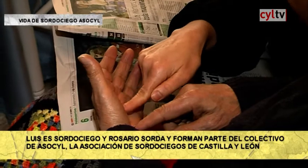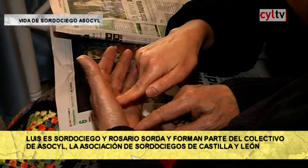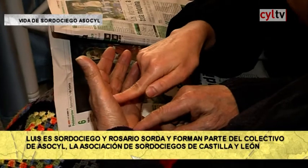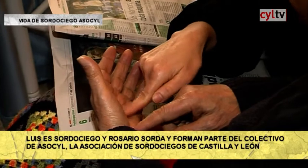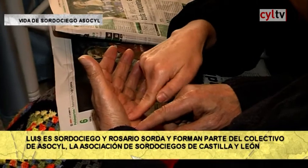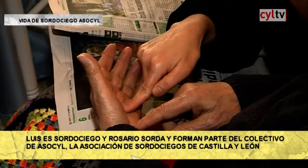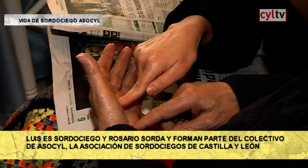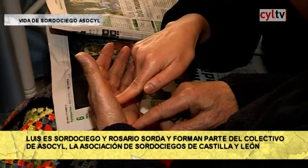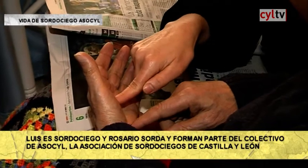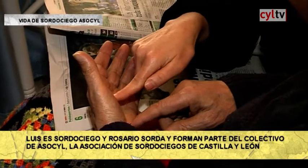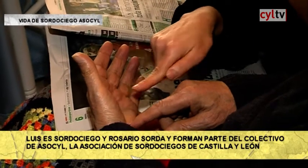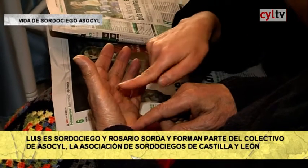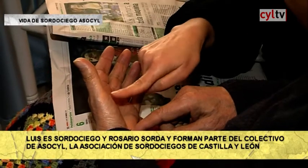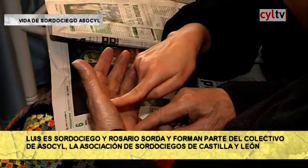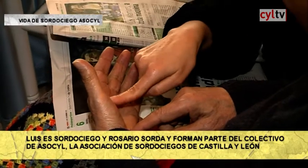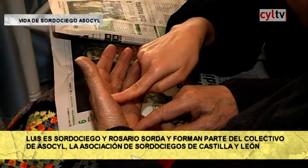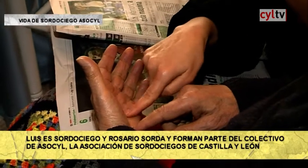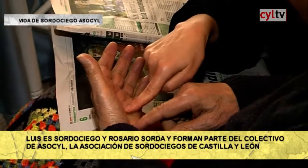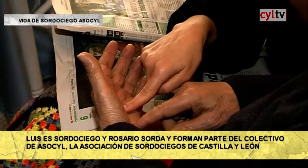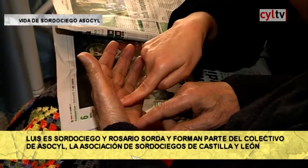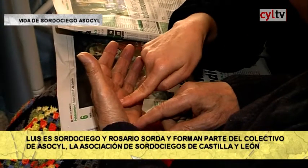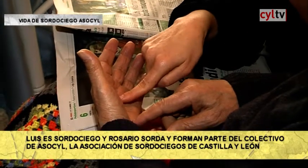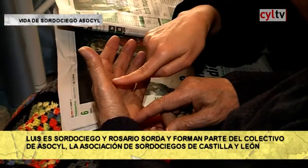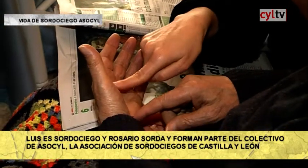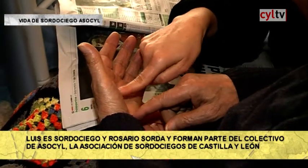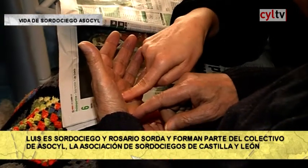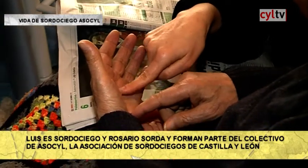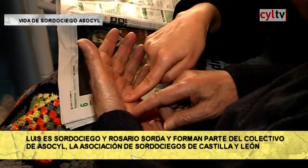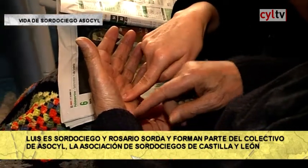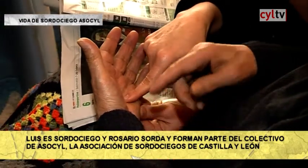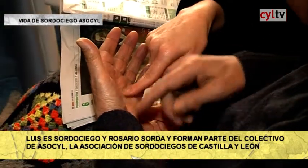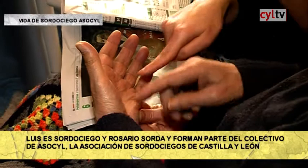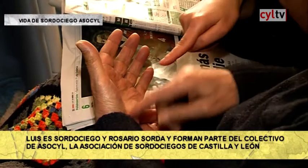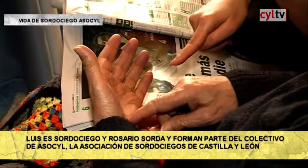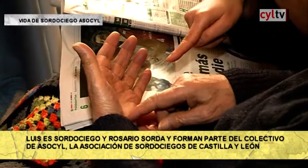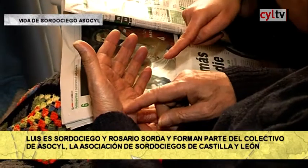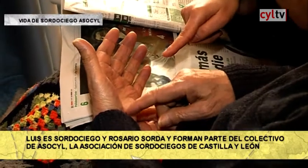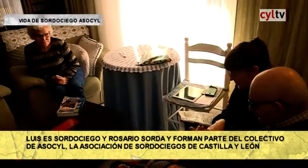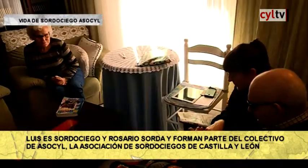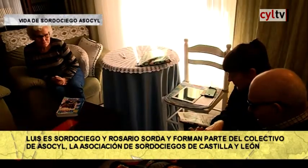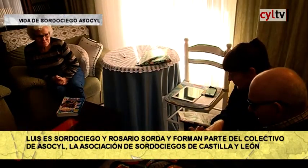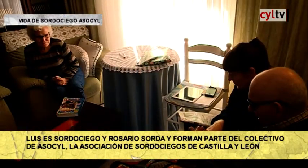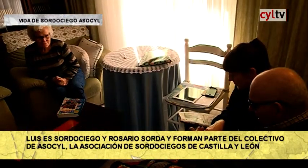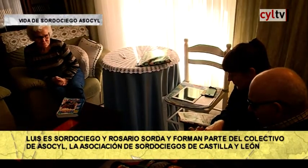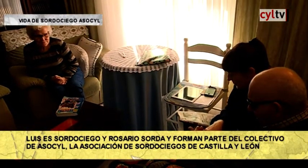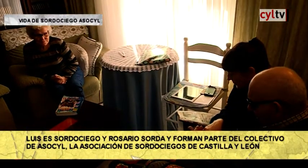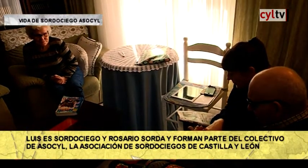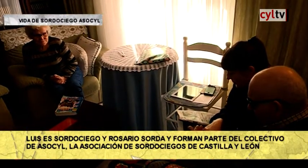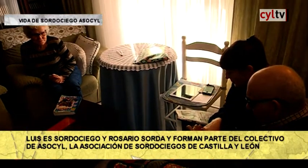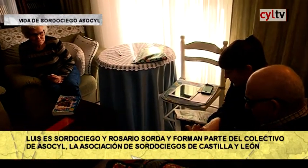puedes llegar y darle un golpe en la espalda o en la cabeza. A nadie nos gusta, ¿sabes? Claro. Con las normas sociales establecidas. Le he acariciado